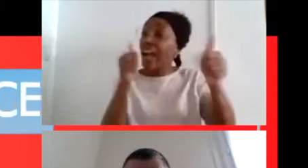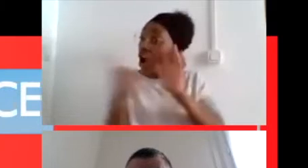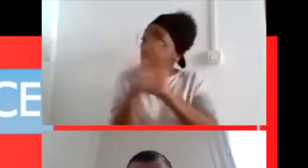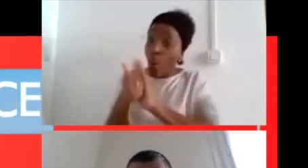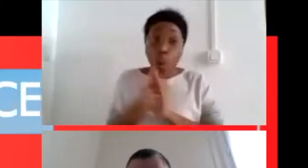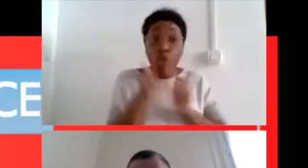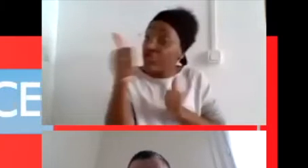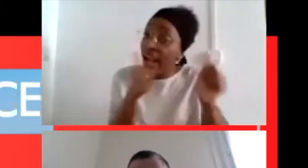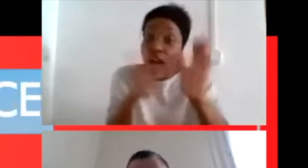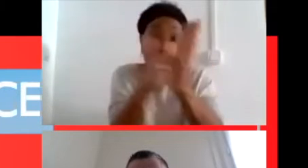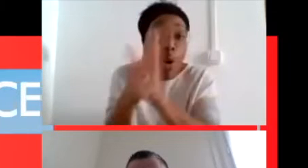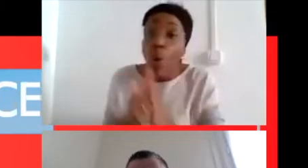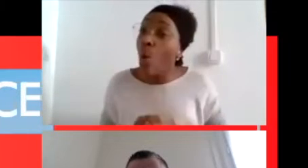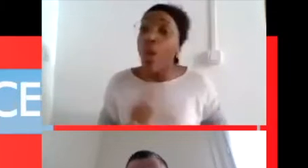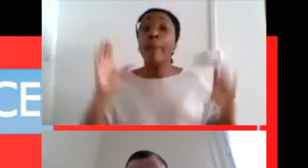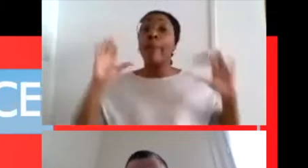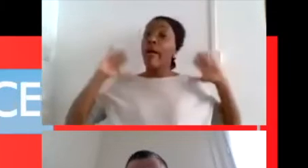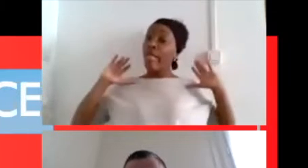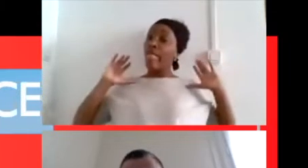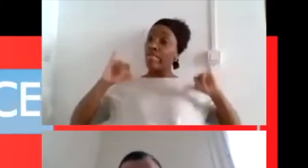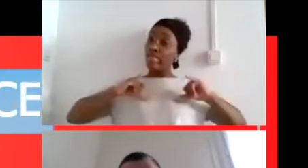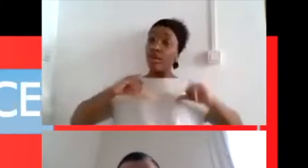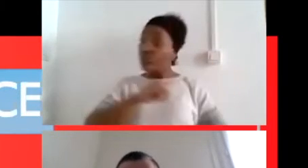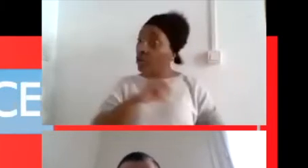a sa propre part.